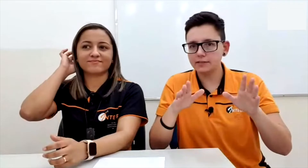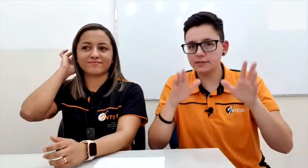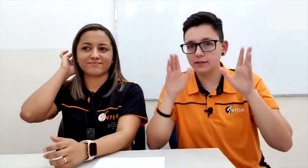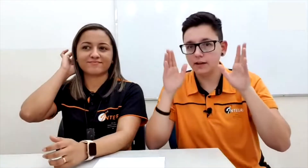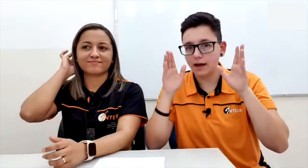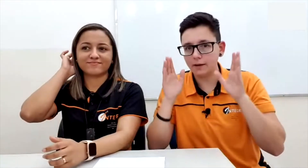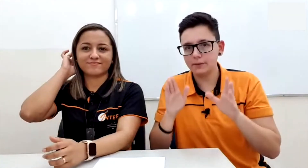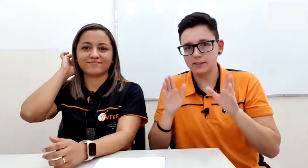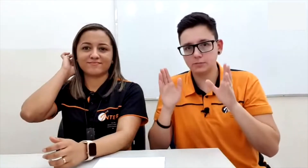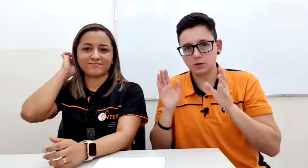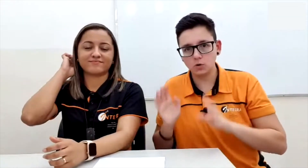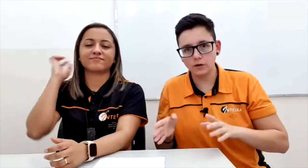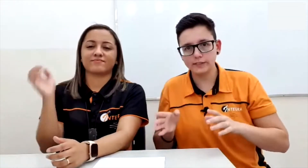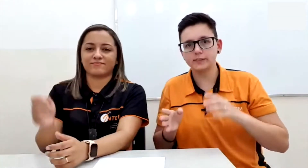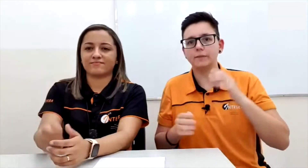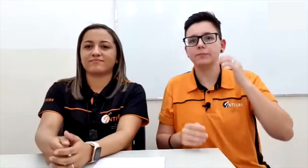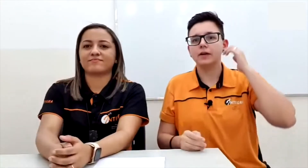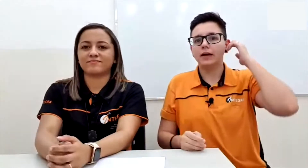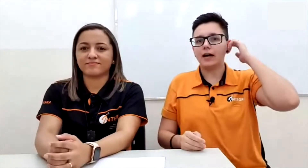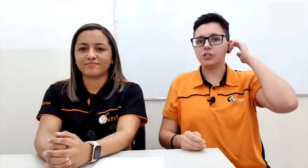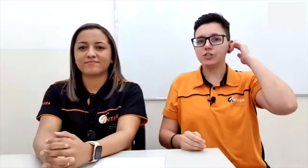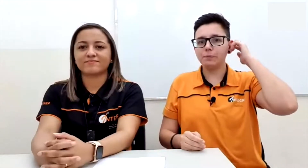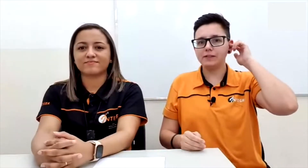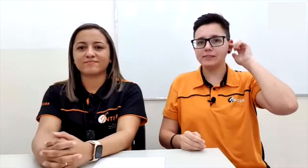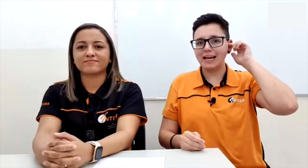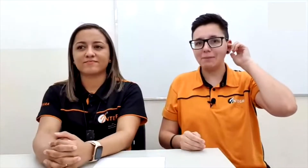acontece a mesma coisa. A gente percebe